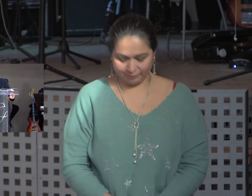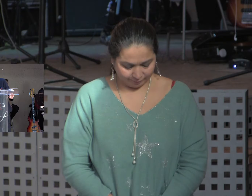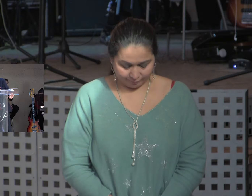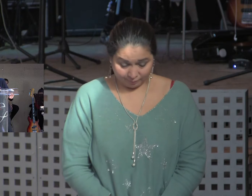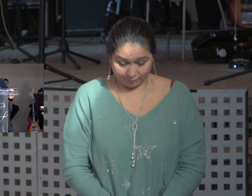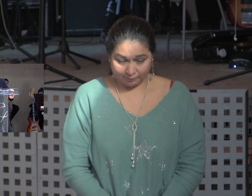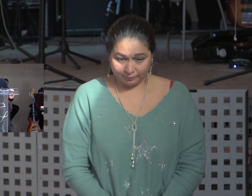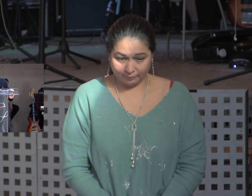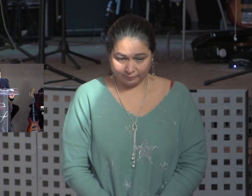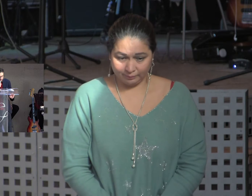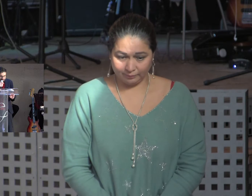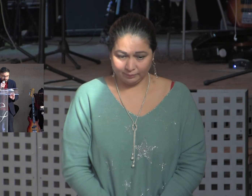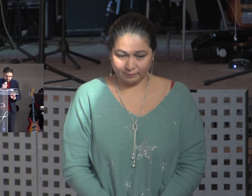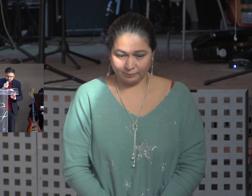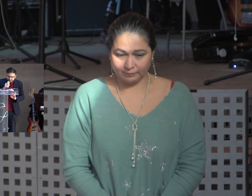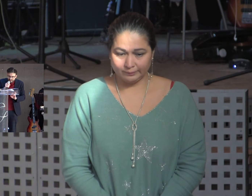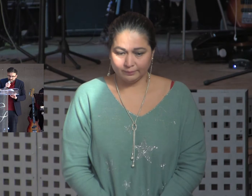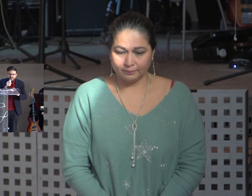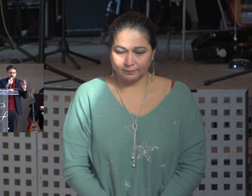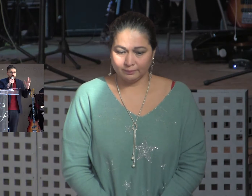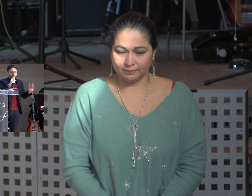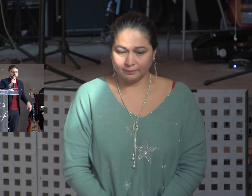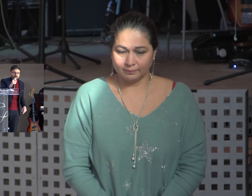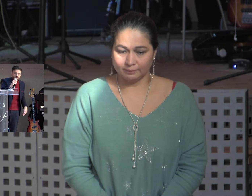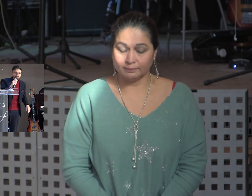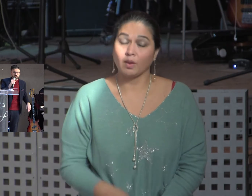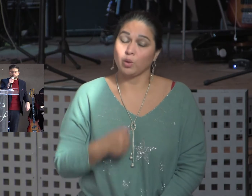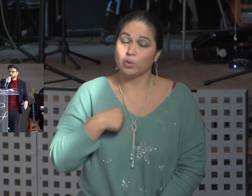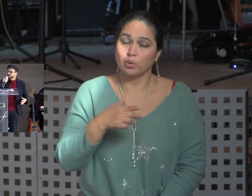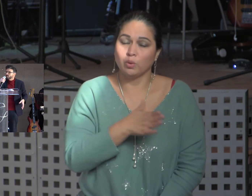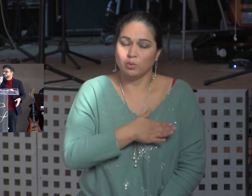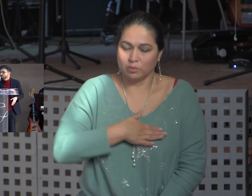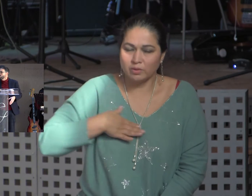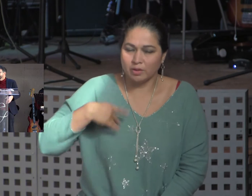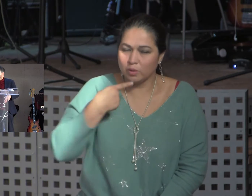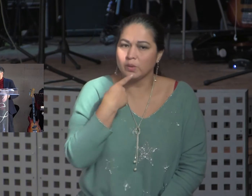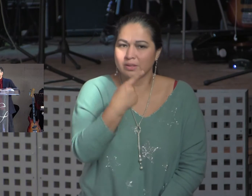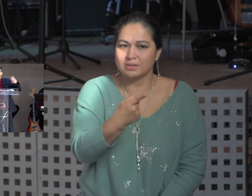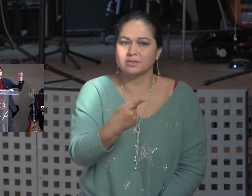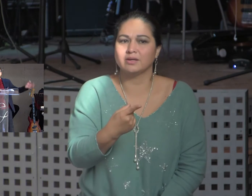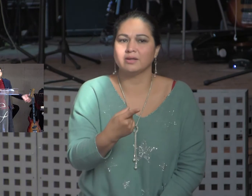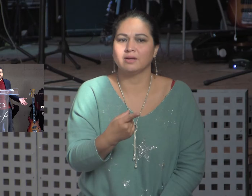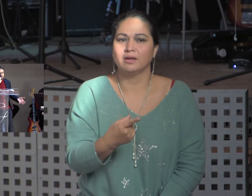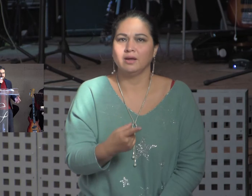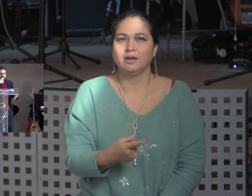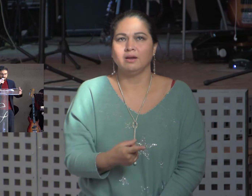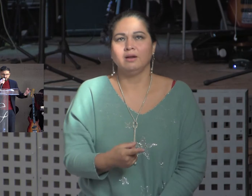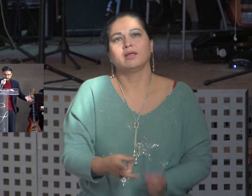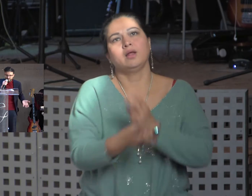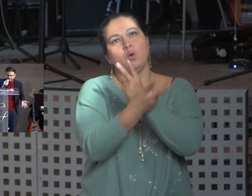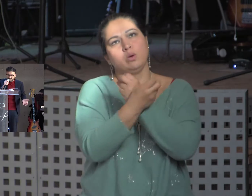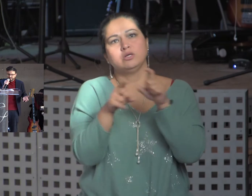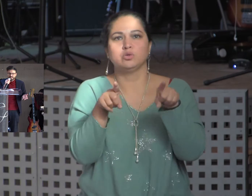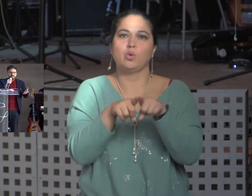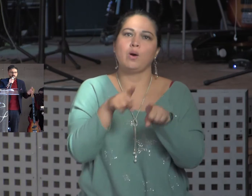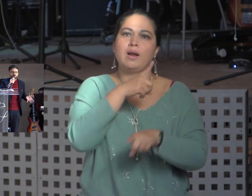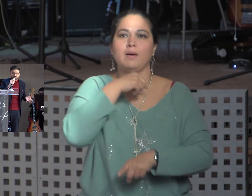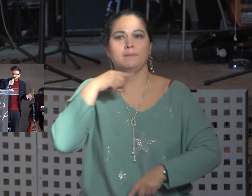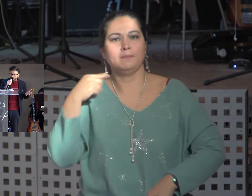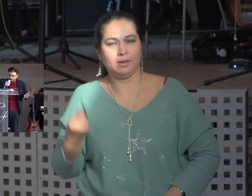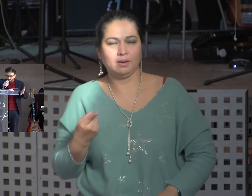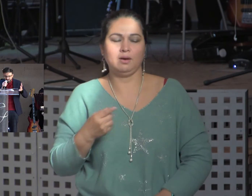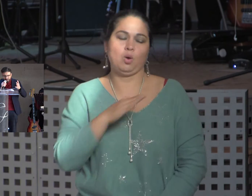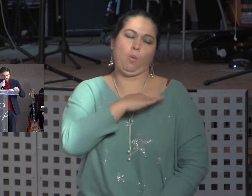Me gustaría decirte que los huesos, como he dicho, son el pecado o la maldad.